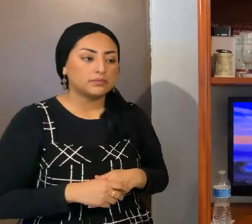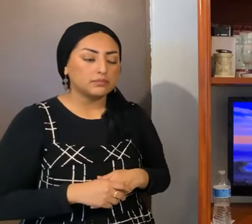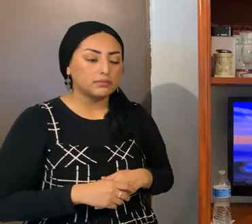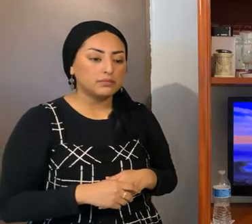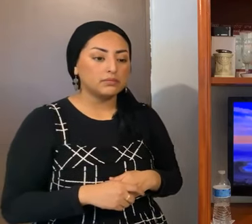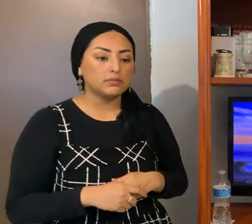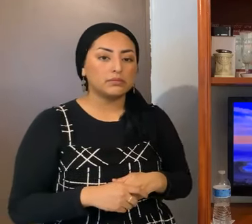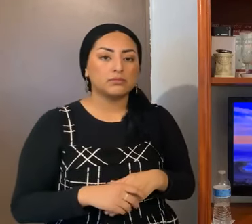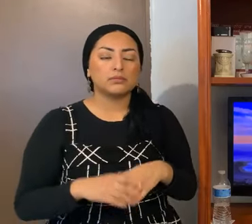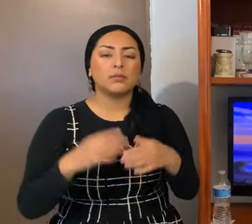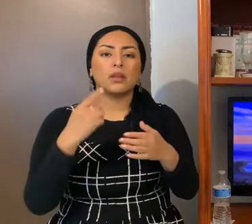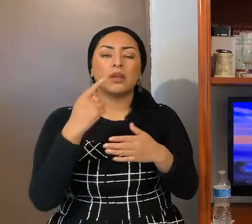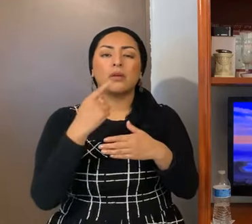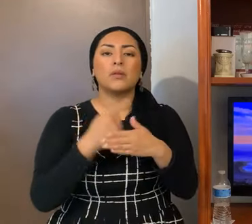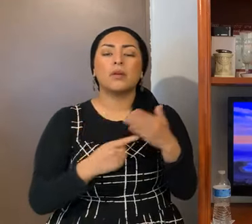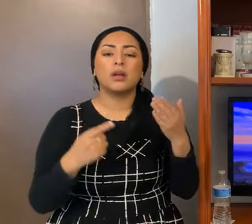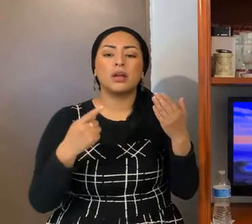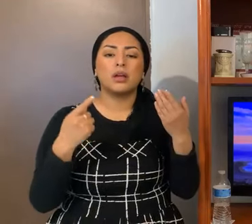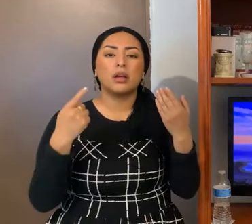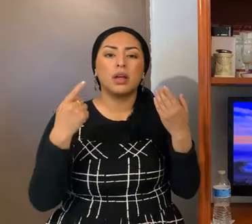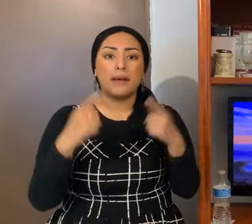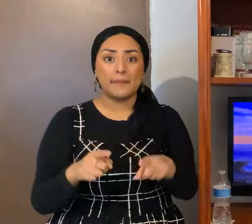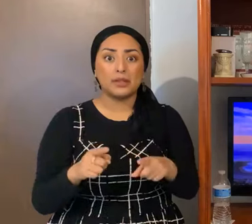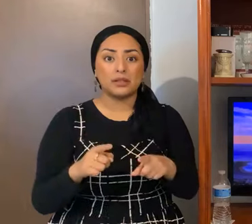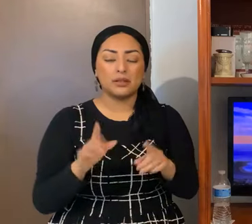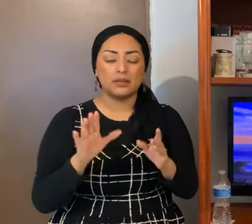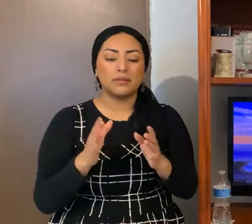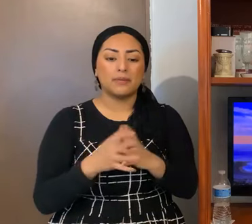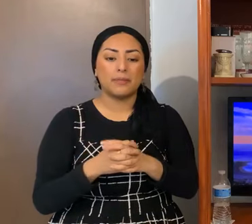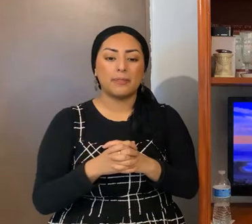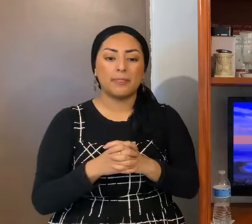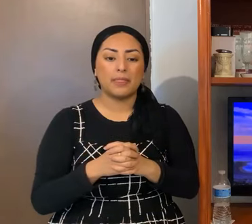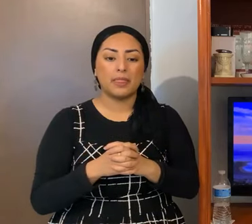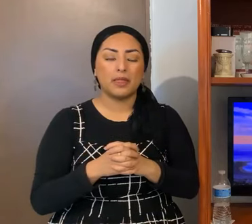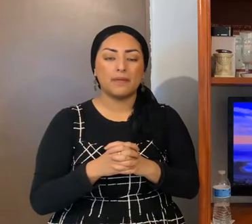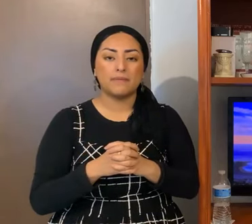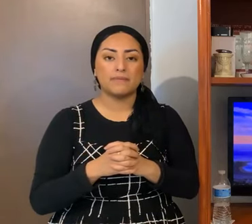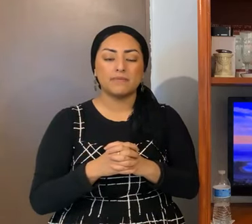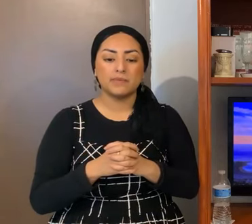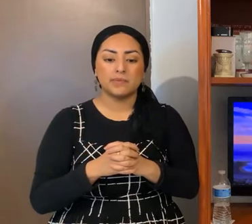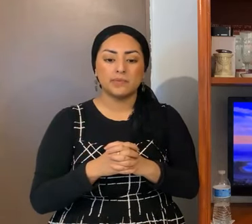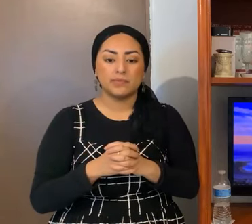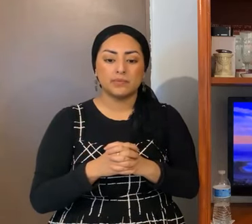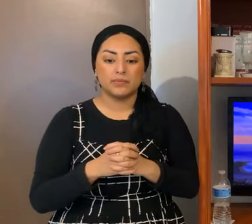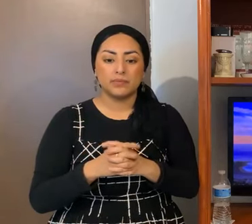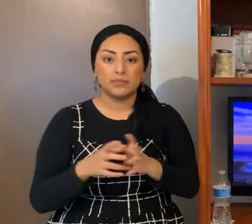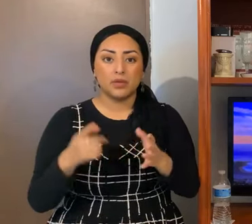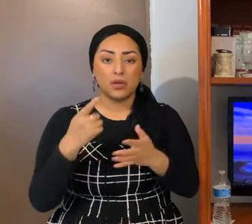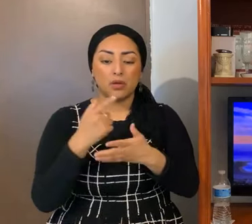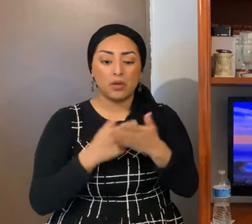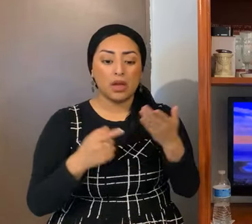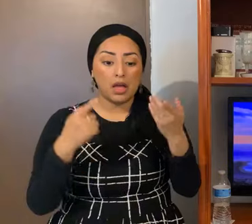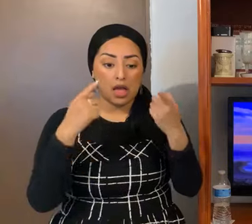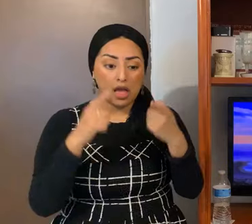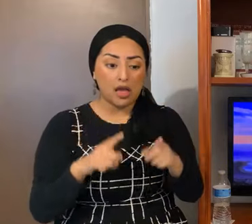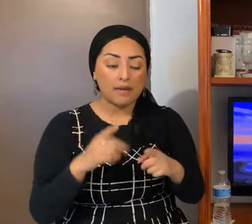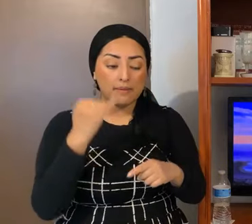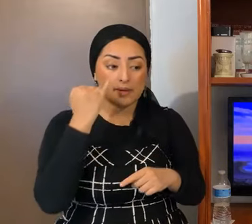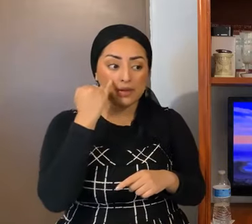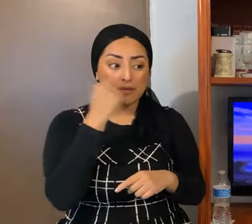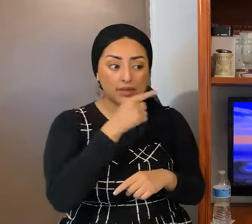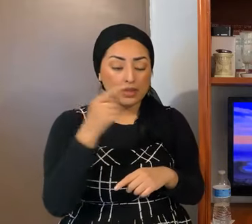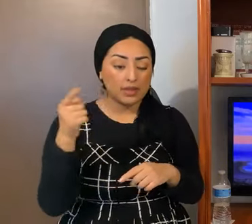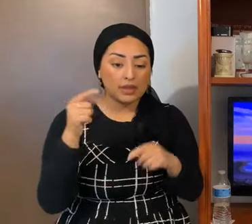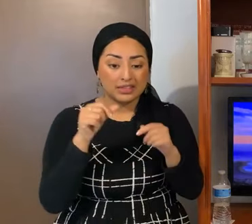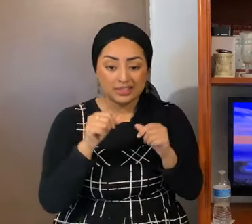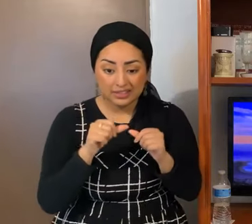pasa? Vamos a volver a hacer una pequeña pausa. ¿Qué pasa si esto